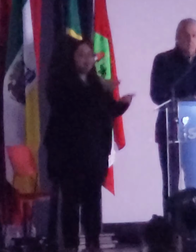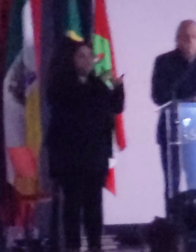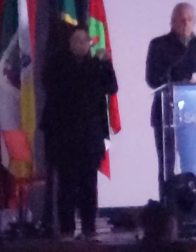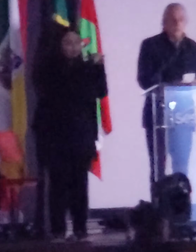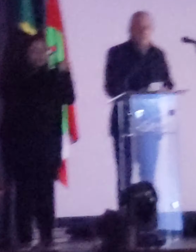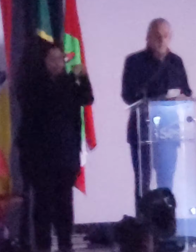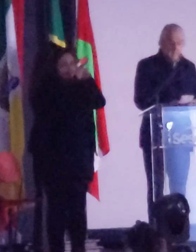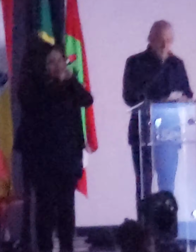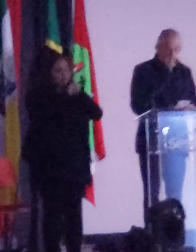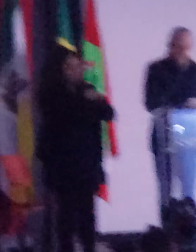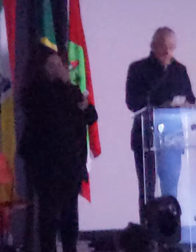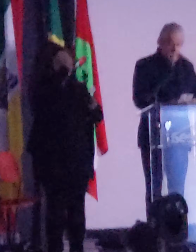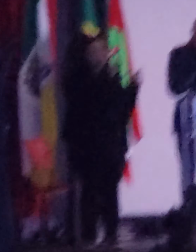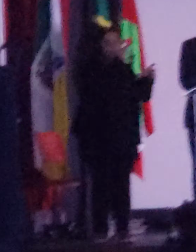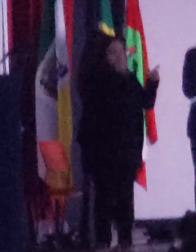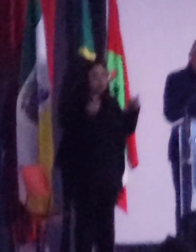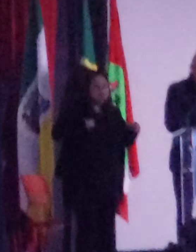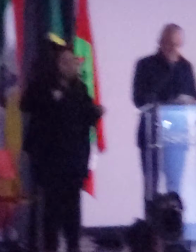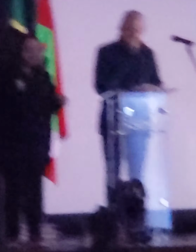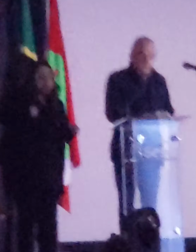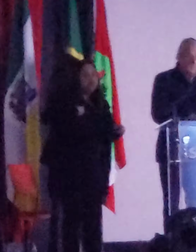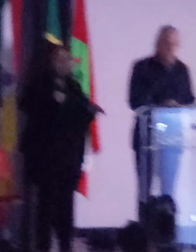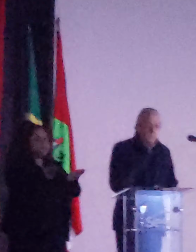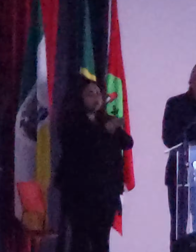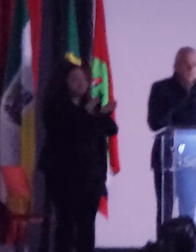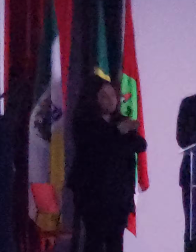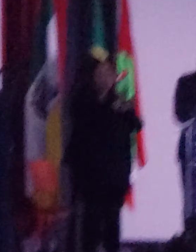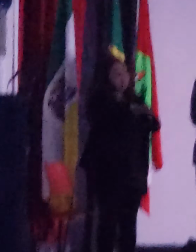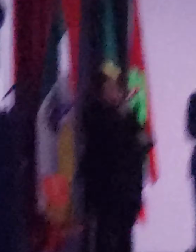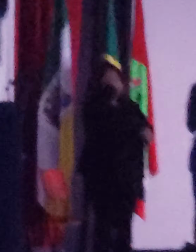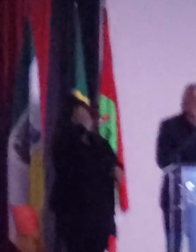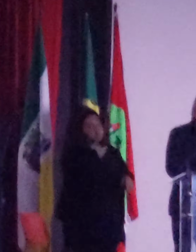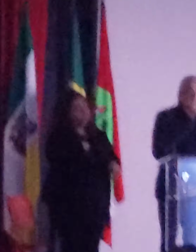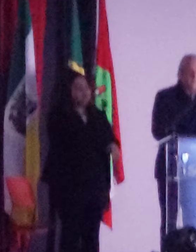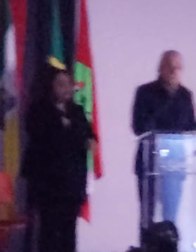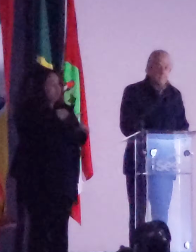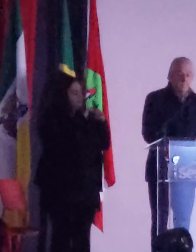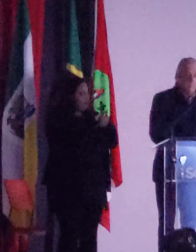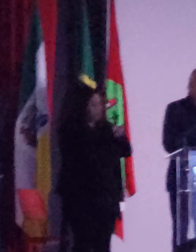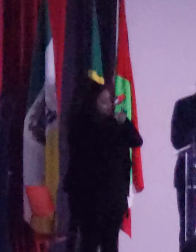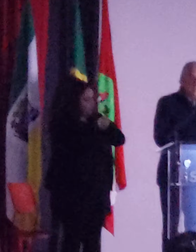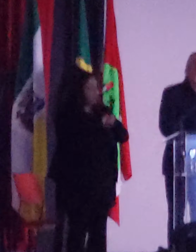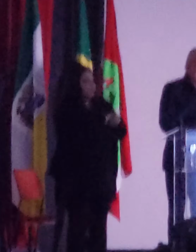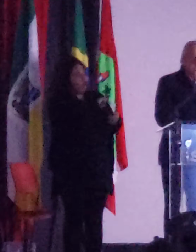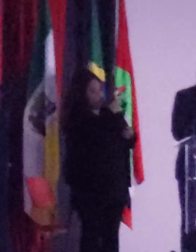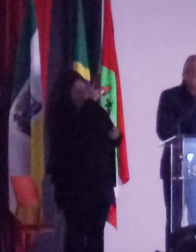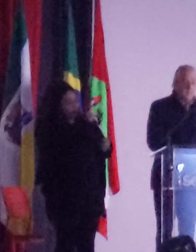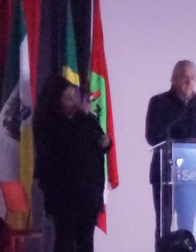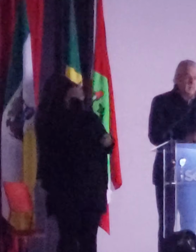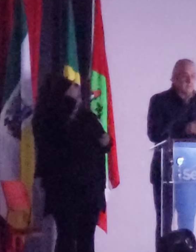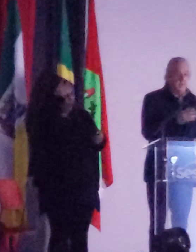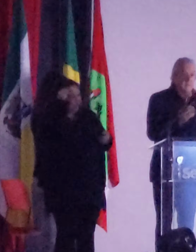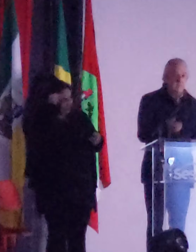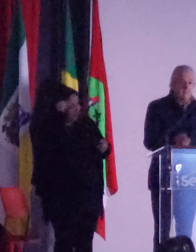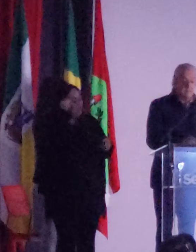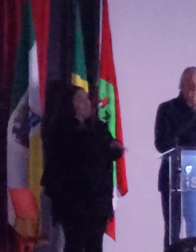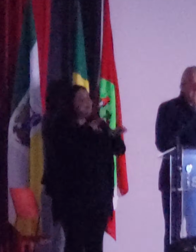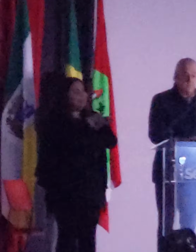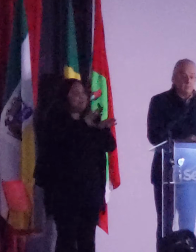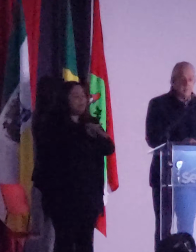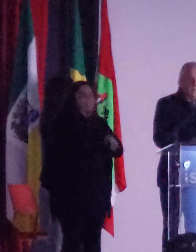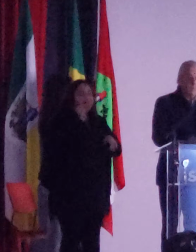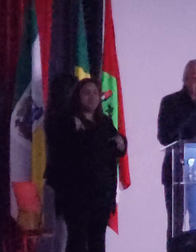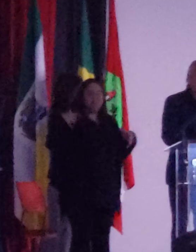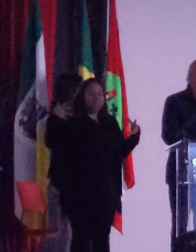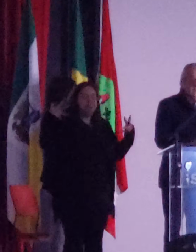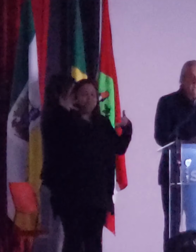cumprimentar todos os presentes e as autoridades no nome do prefeito Mauro Cademil, que fez essa linda